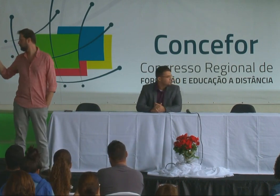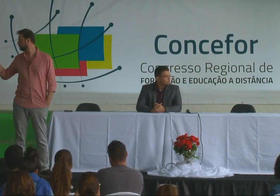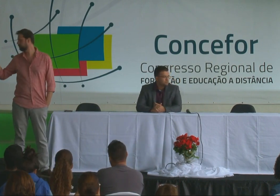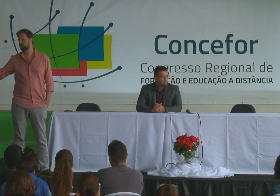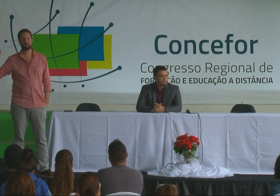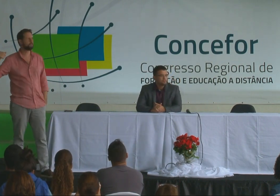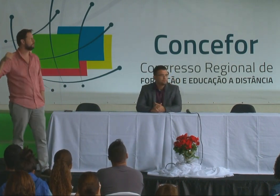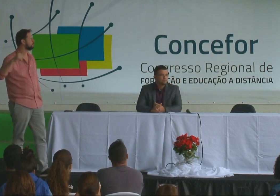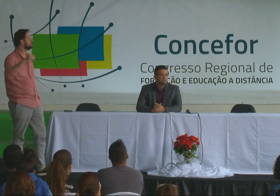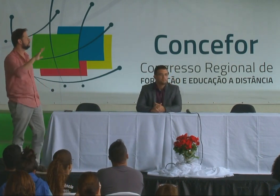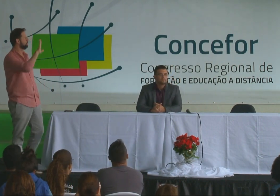Volta um pouquinho, por favor. Perdão.